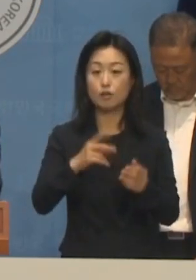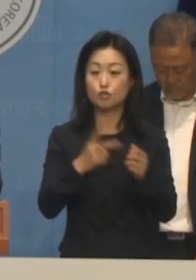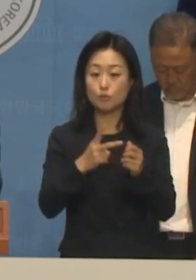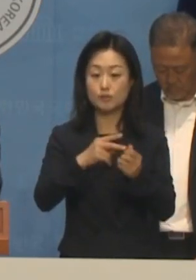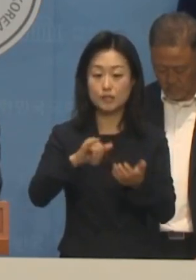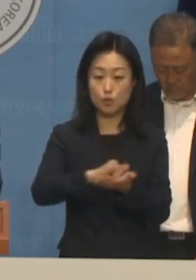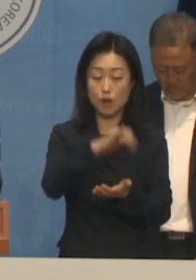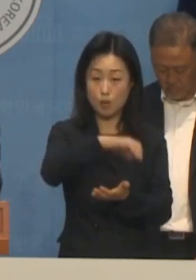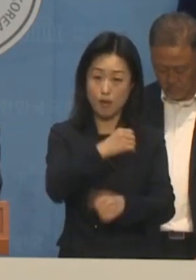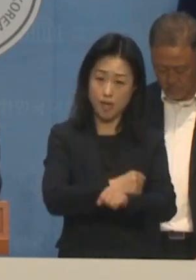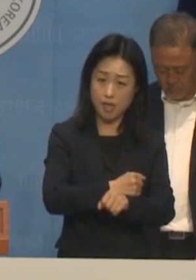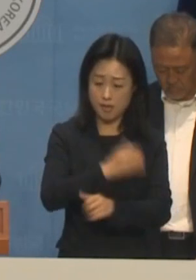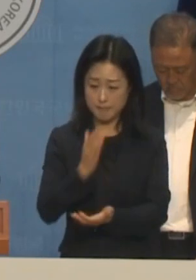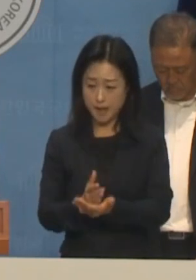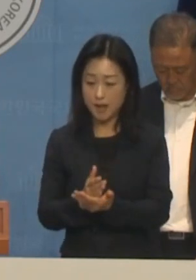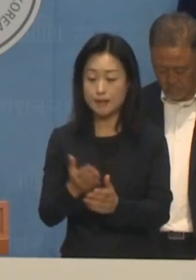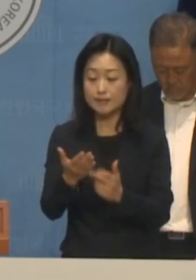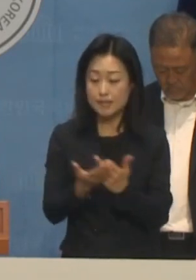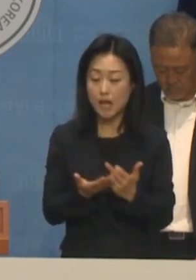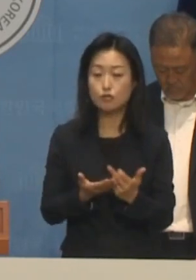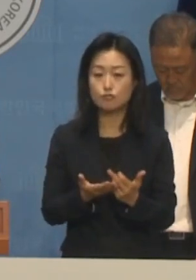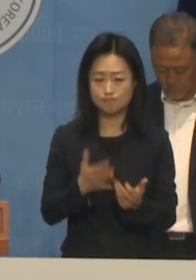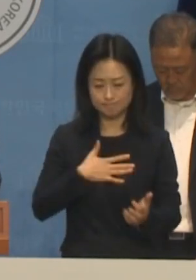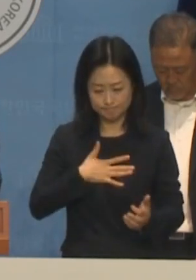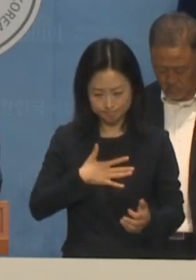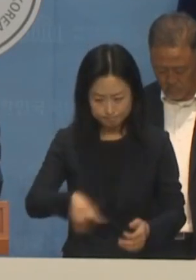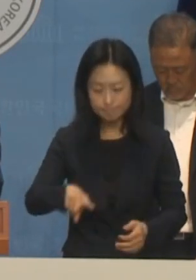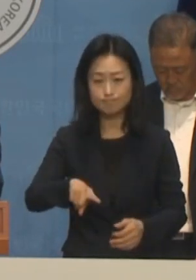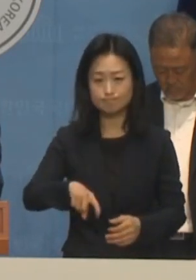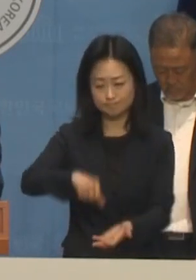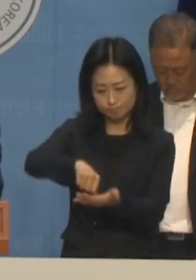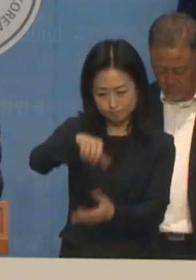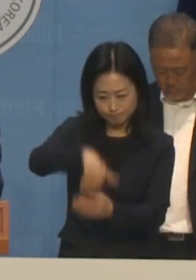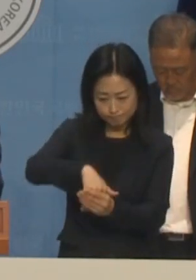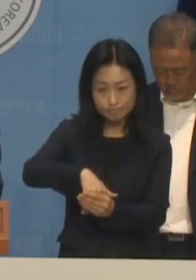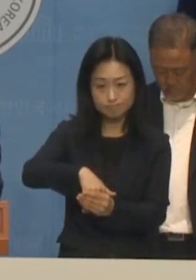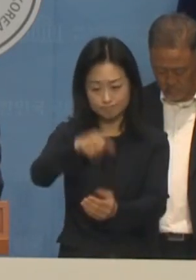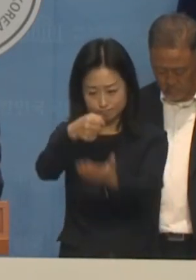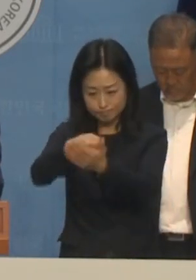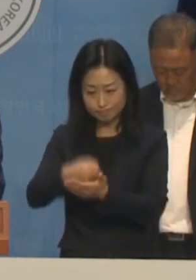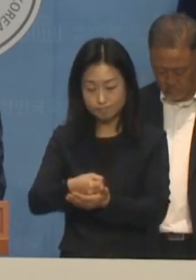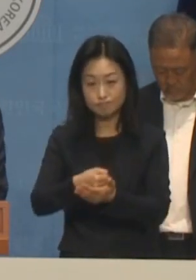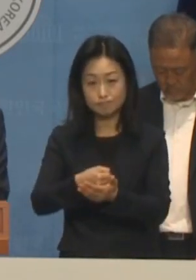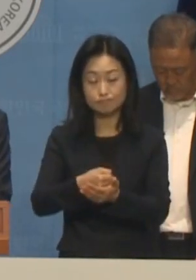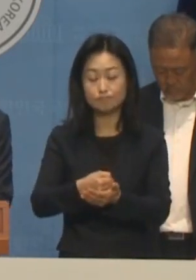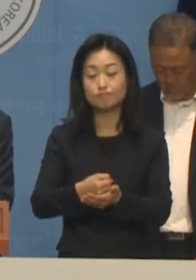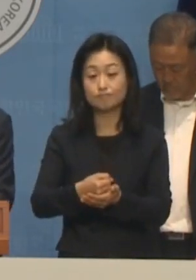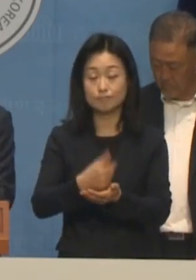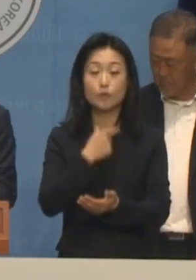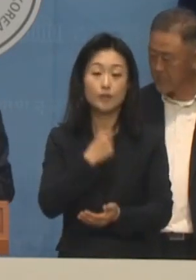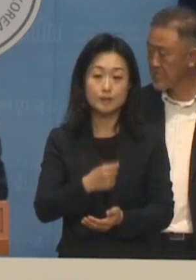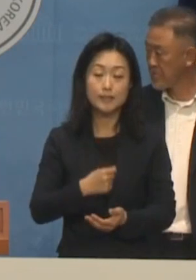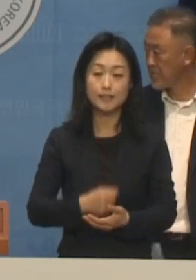여부를 제주도민들이 결정할 수 있도록 지속적인 관심을 기울이도록 하겠습니다. 예, 감사합니다.